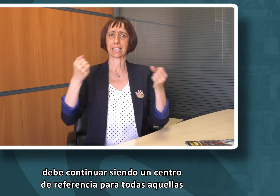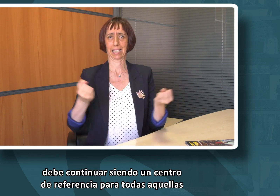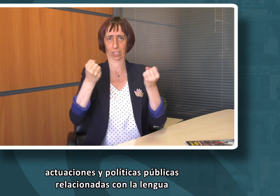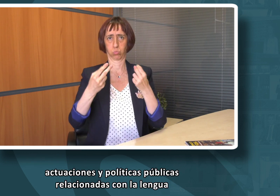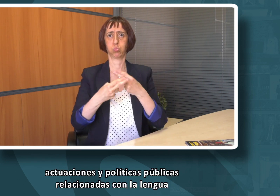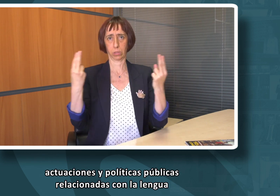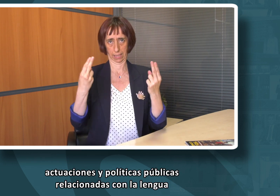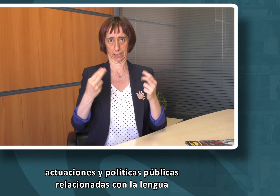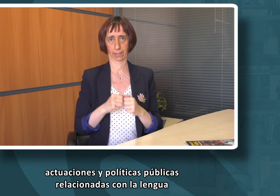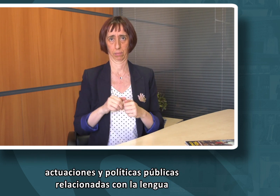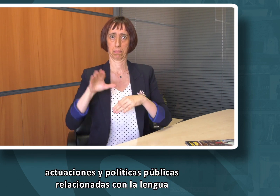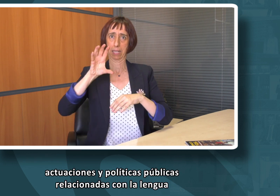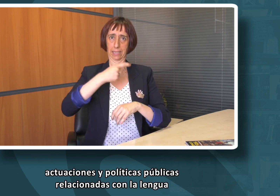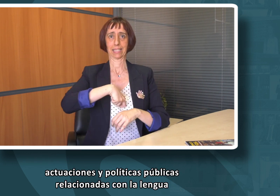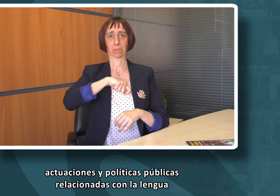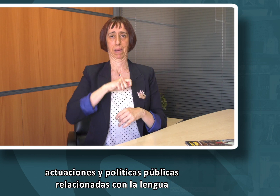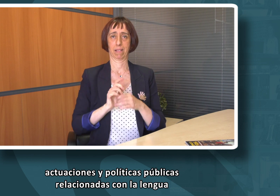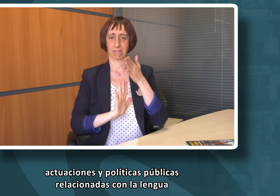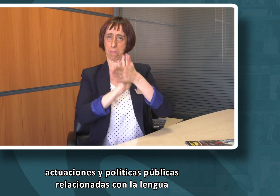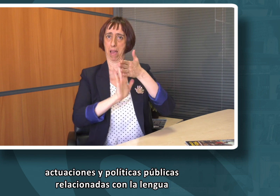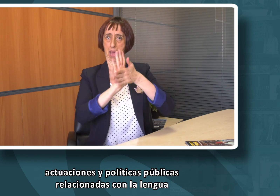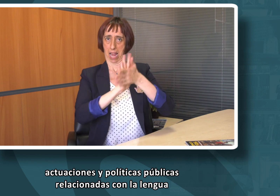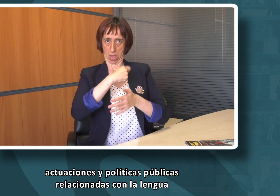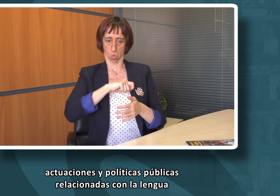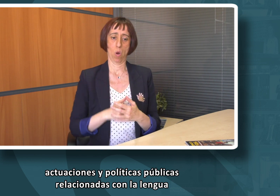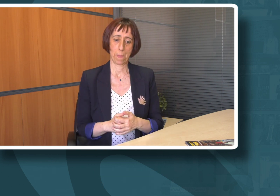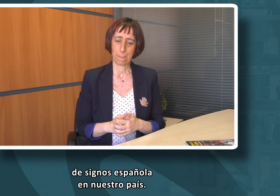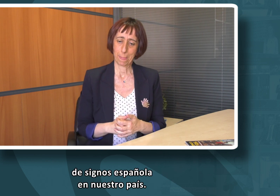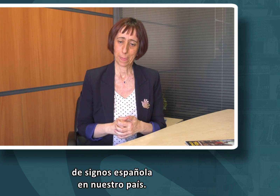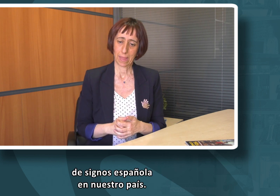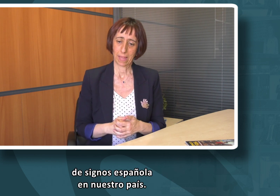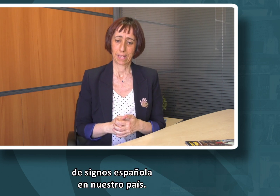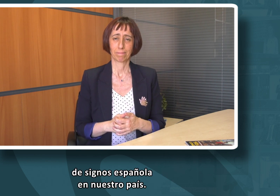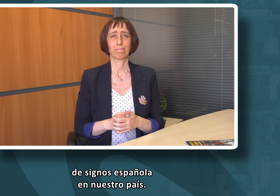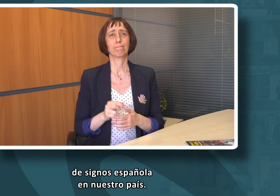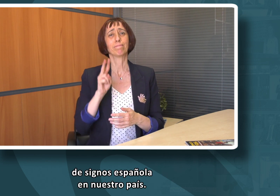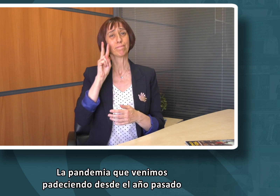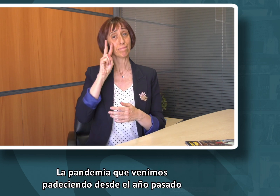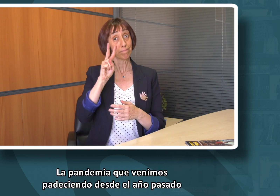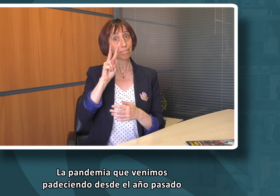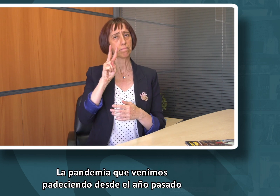aquellas actuaciones y políticas públicas relacionadas con la lengua de signos española en nuestro país.